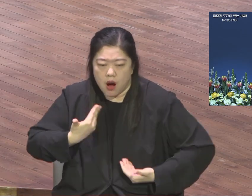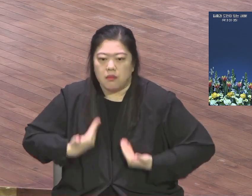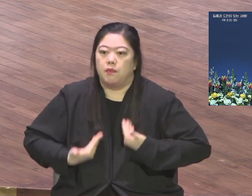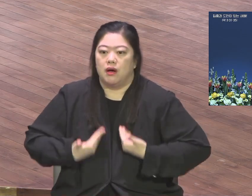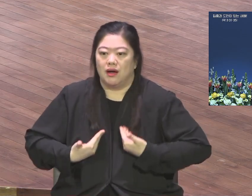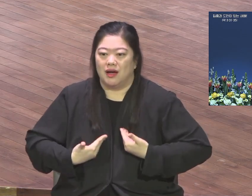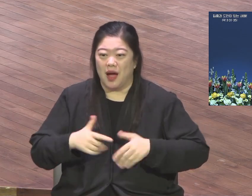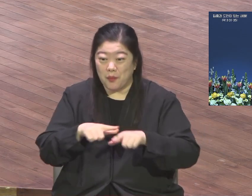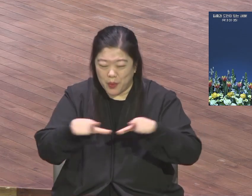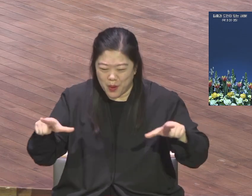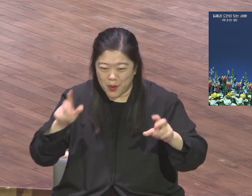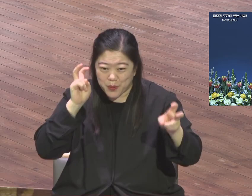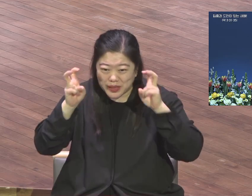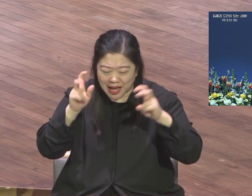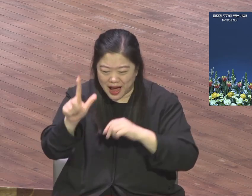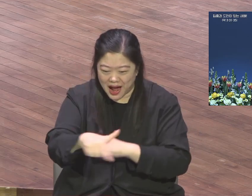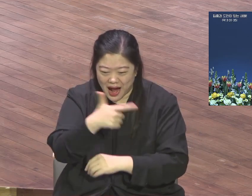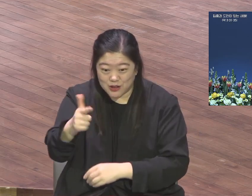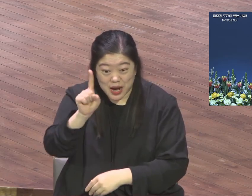시간이 없어.